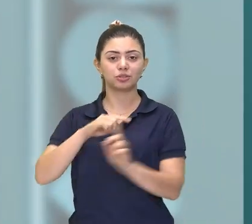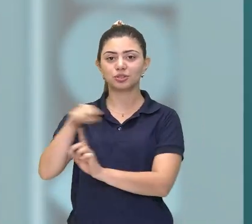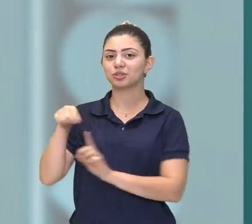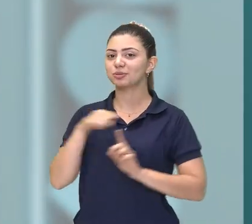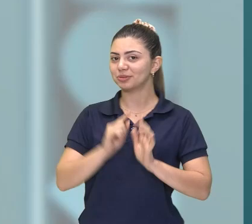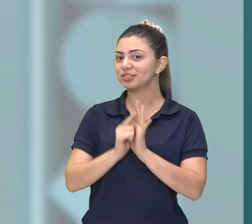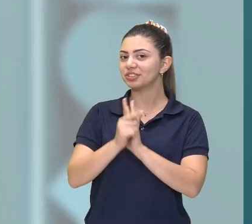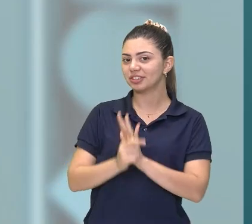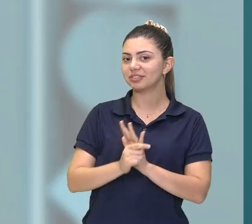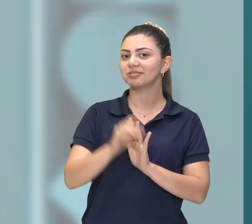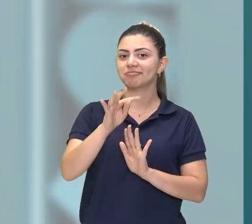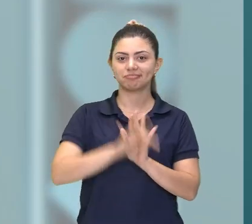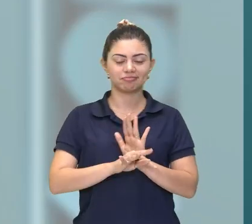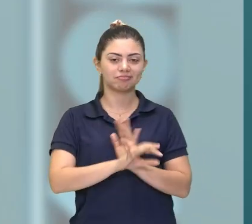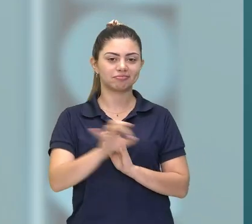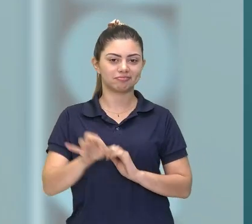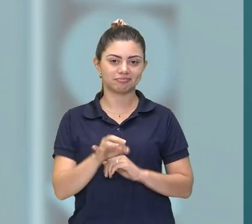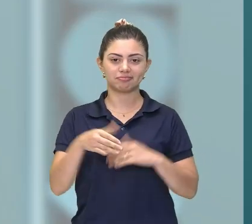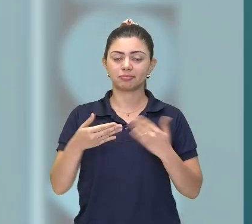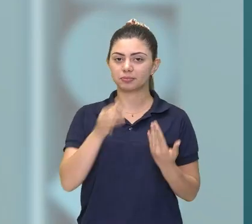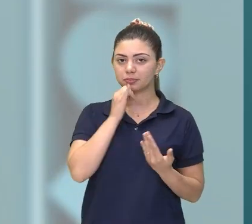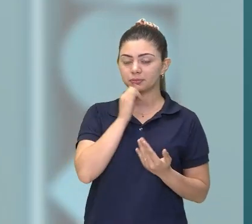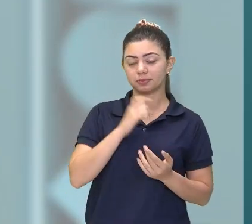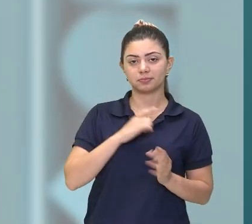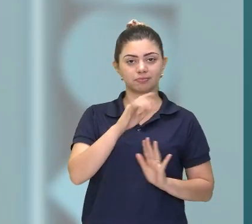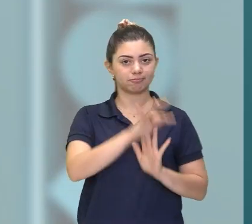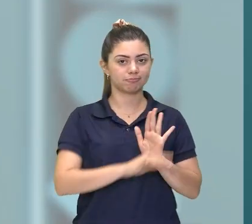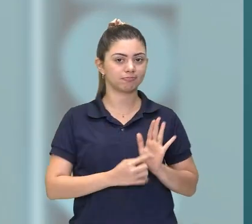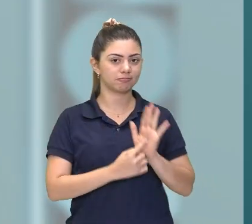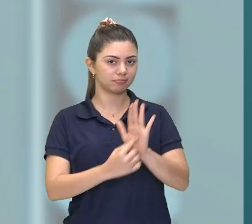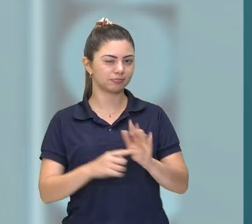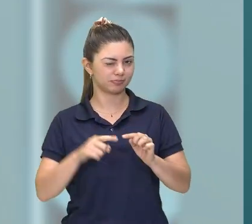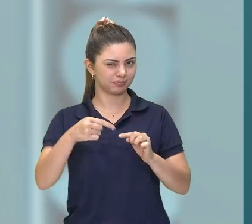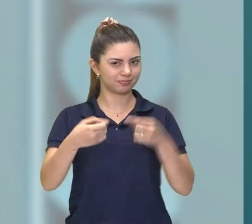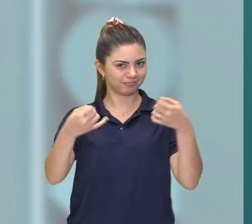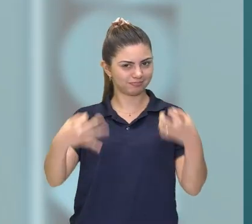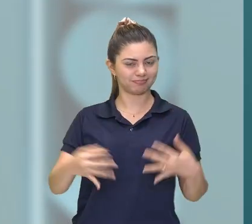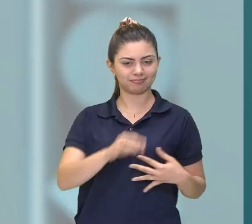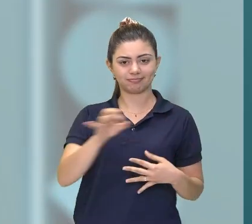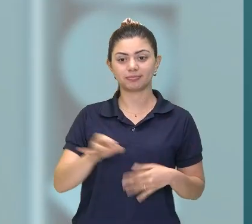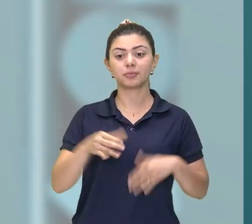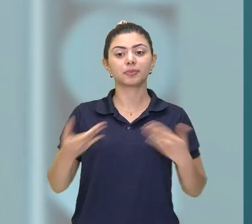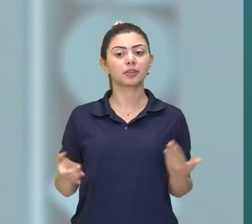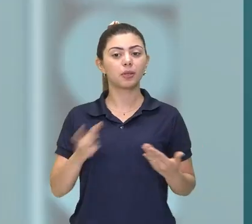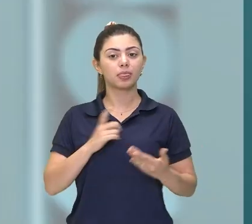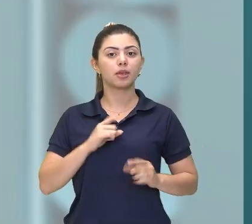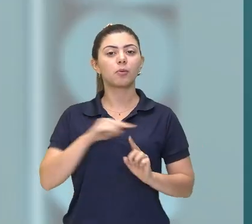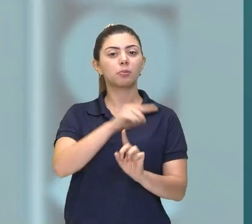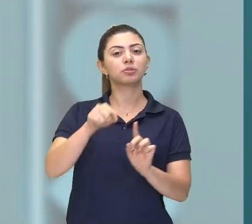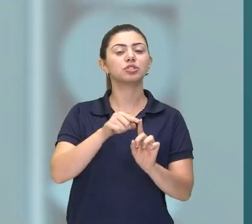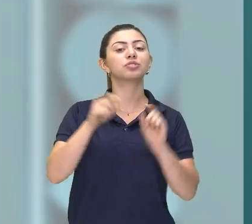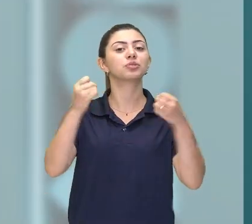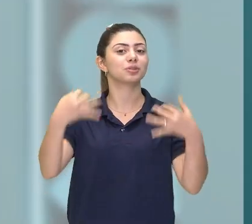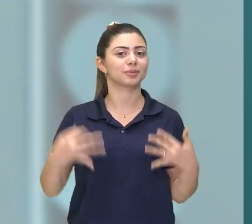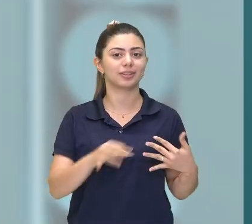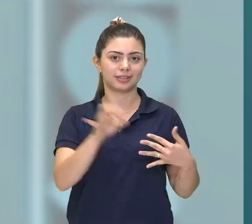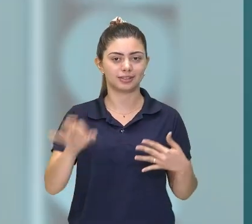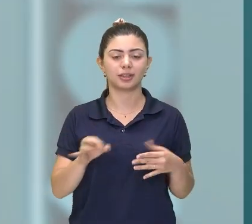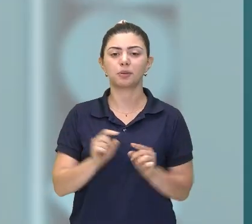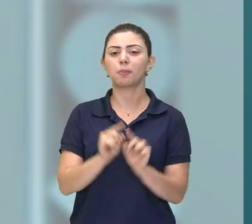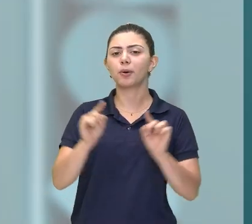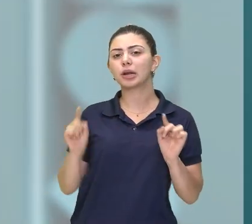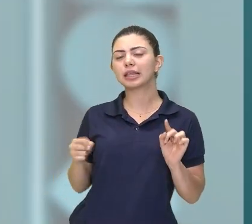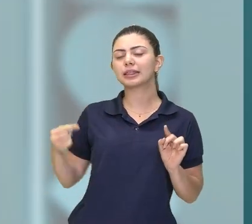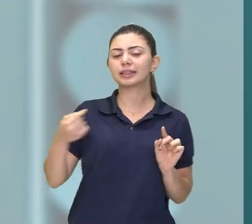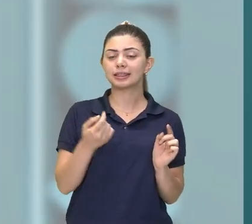tipos textuais. Por exemplo, num texto expositivo, daqui a pouco eu vou falar dele, a gente tem a intenção de explicar, mas para